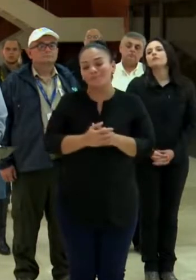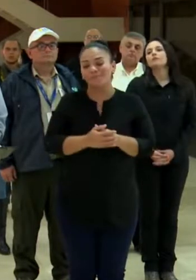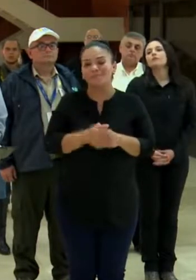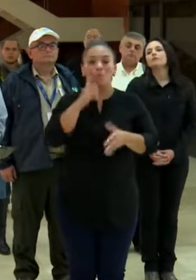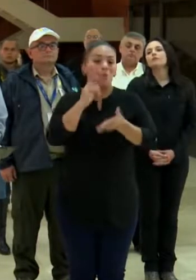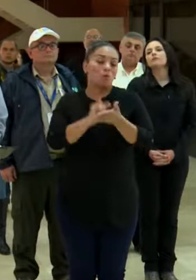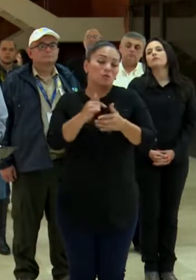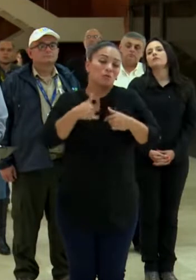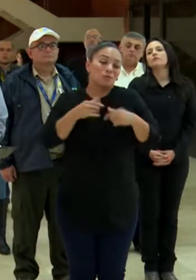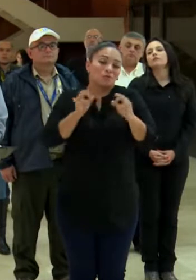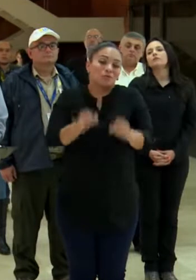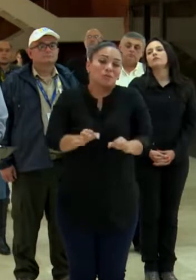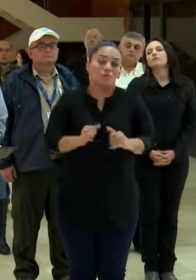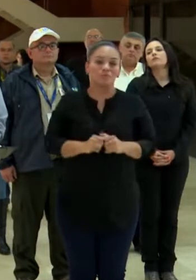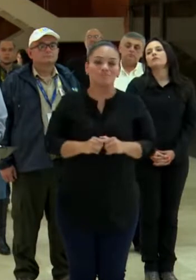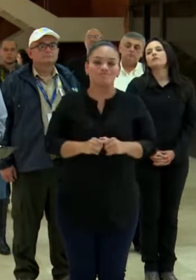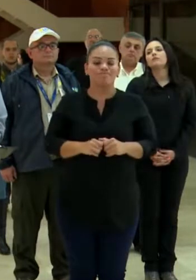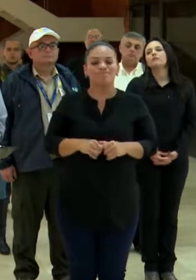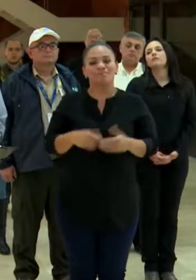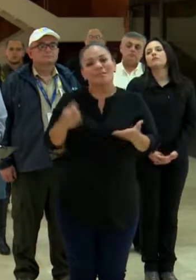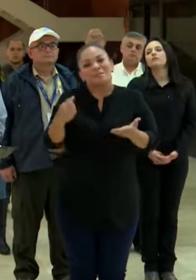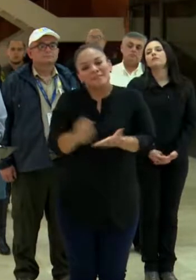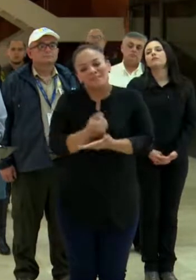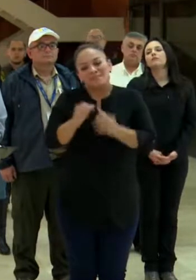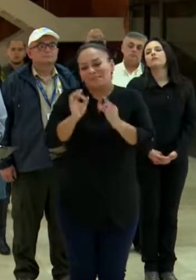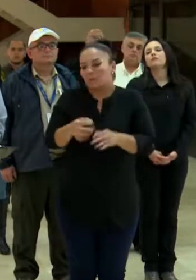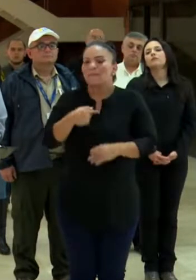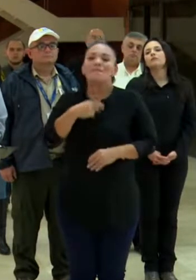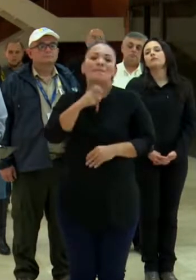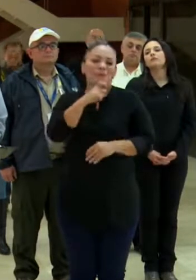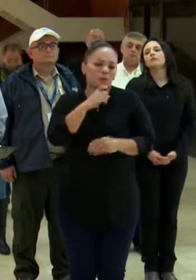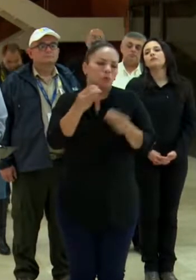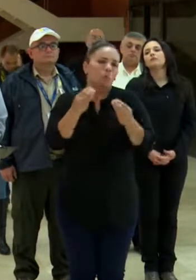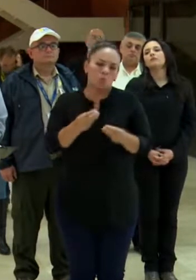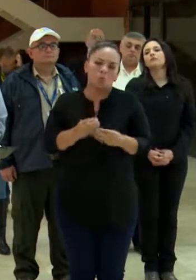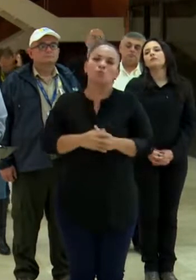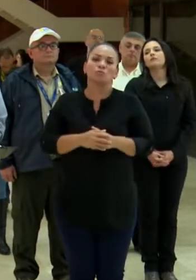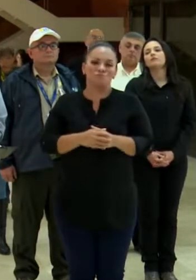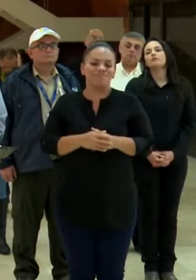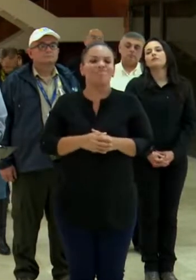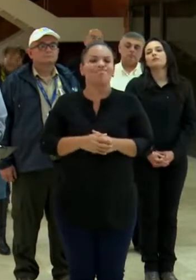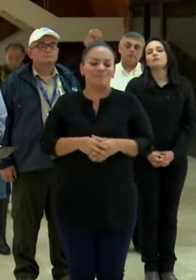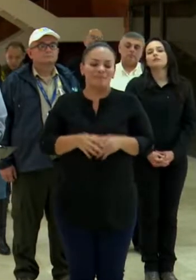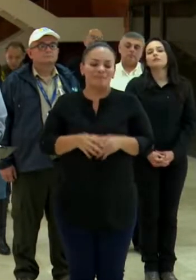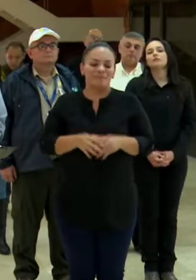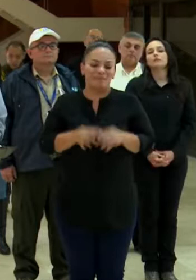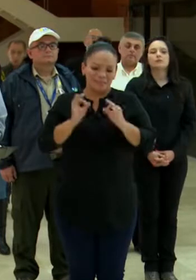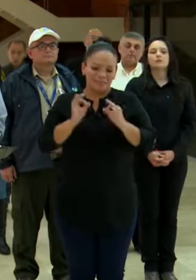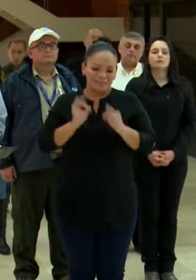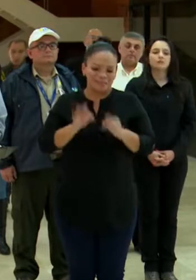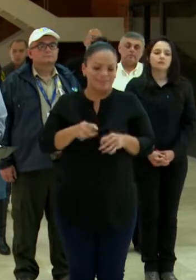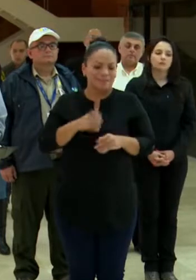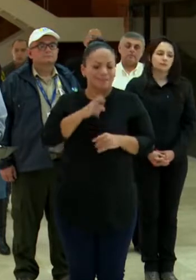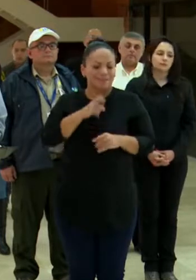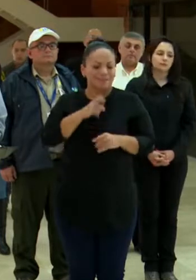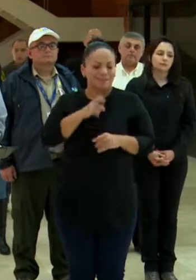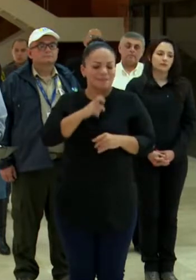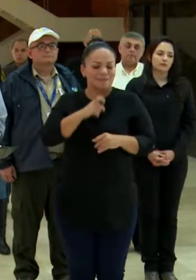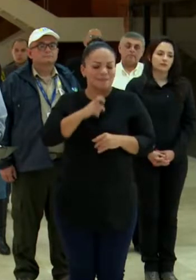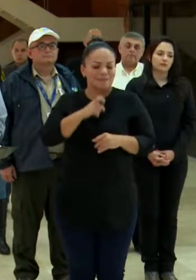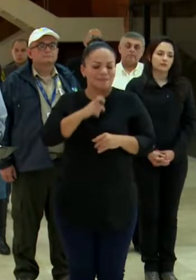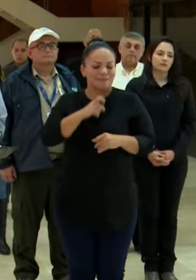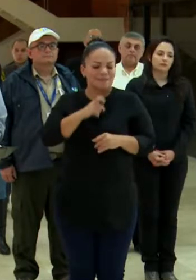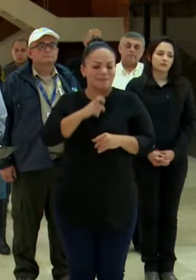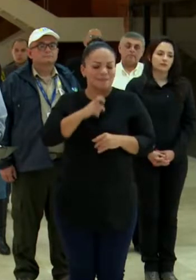dicho muchas veces, muy desafortunada, me costó mucho, fue una decisión dura, pero creo en